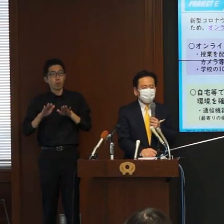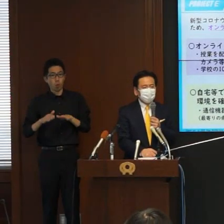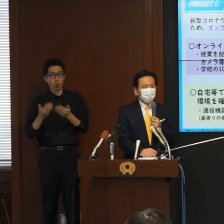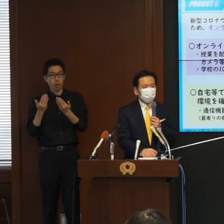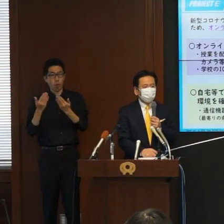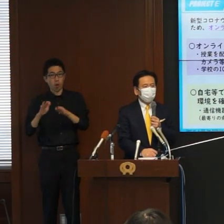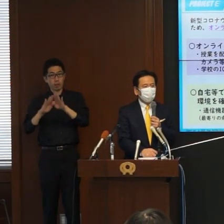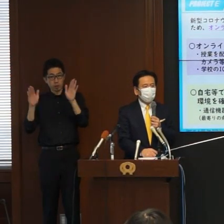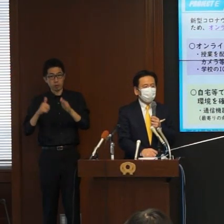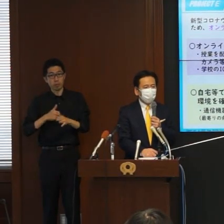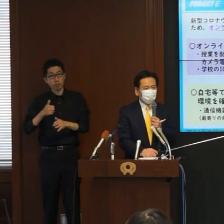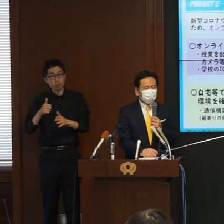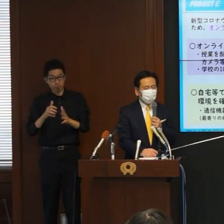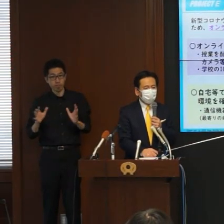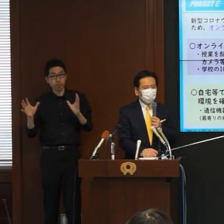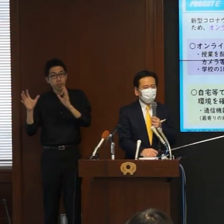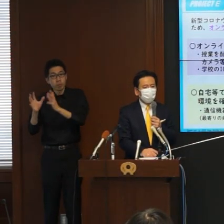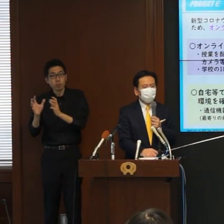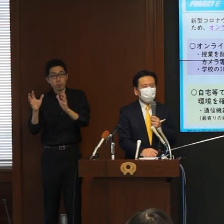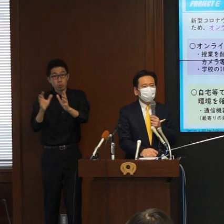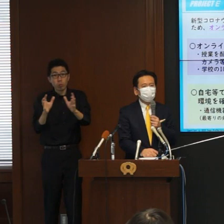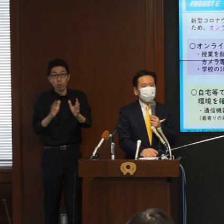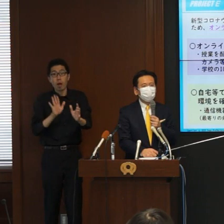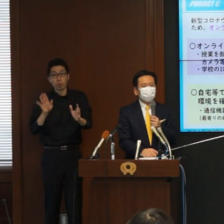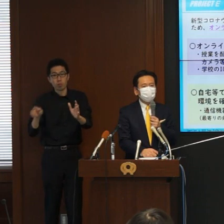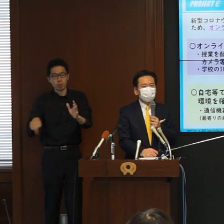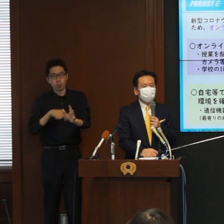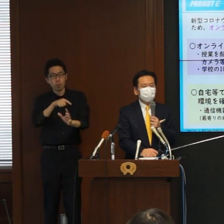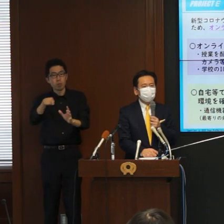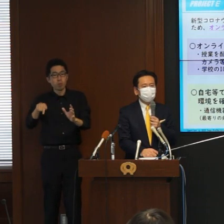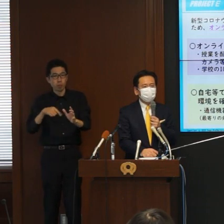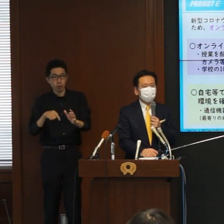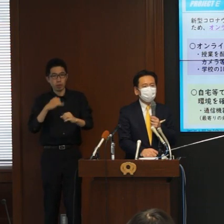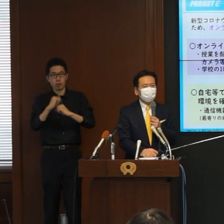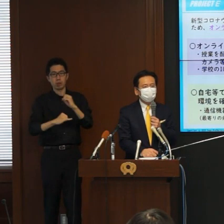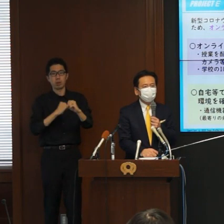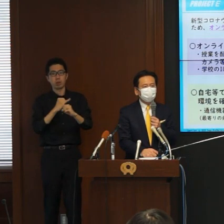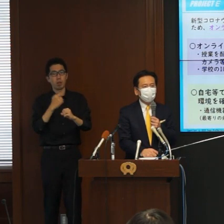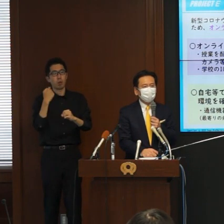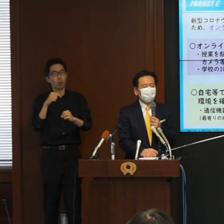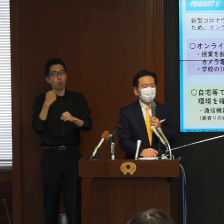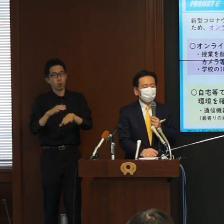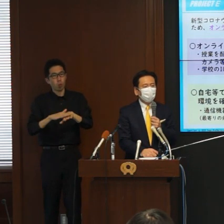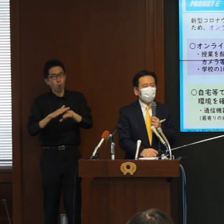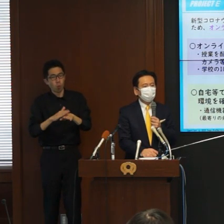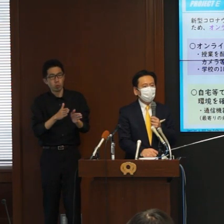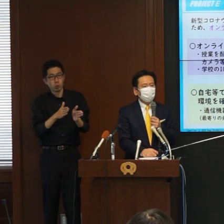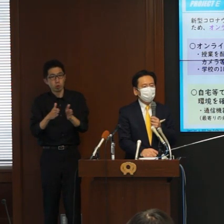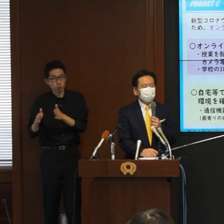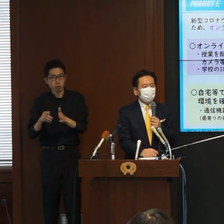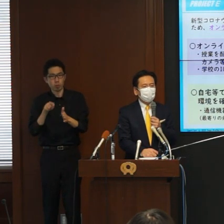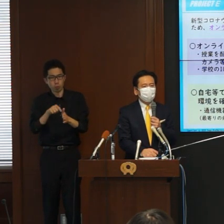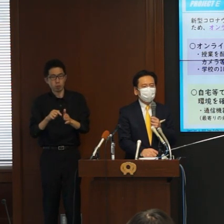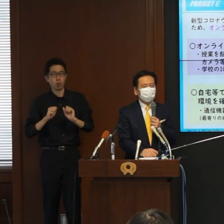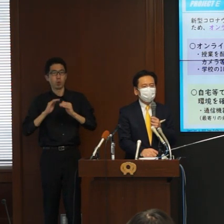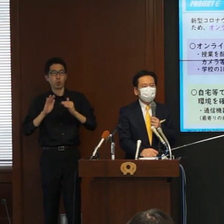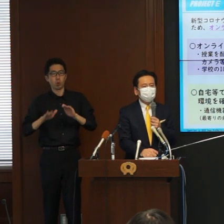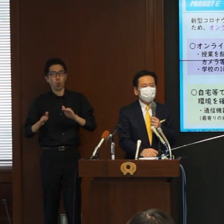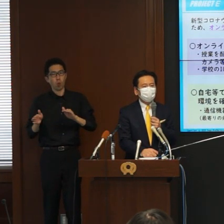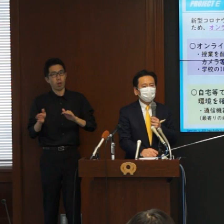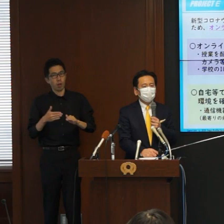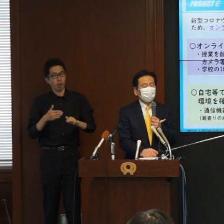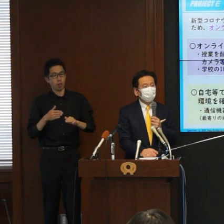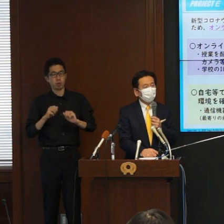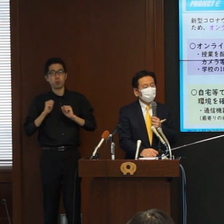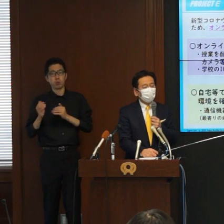、その中で、オンライン教育の準備も一緒になってさせていただくということで、まあ、おおむね1週間から10日ぐらいし